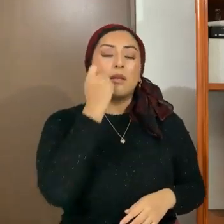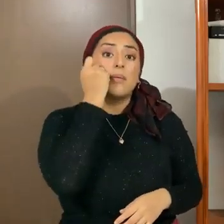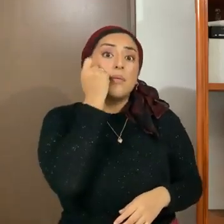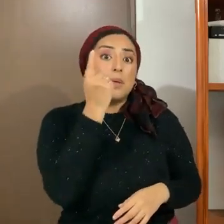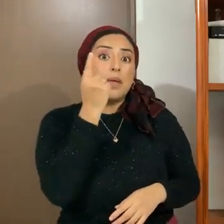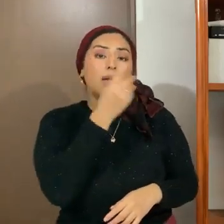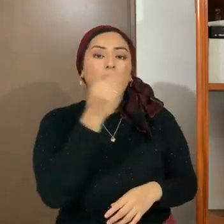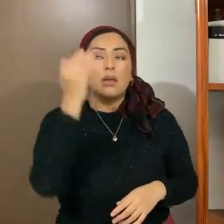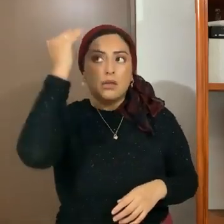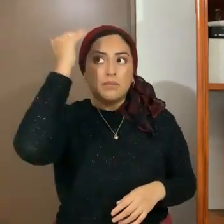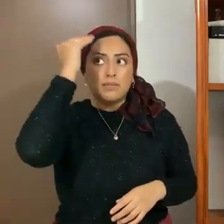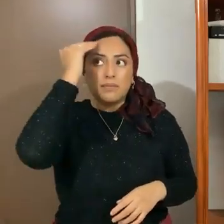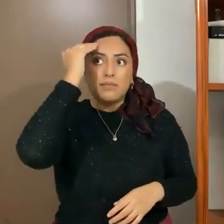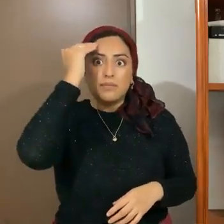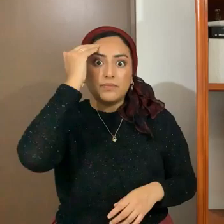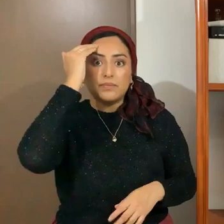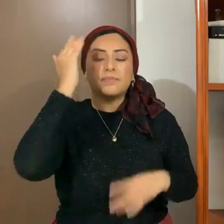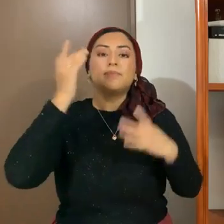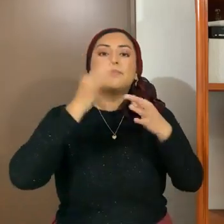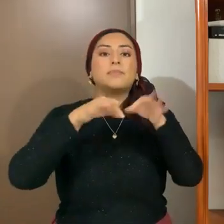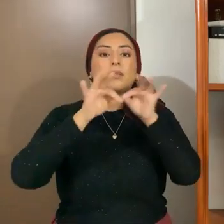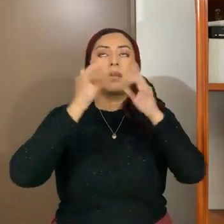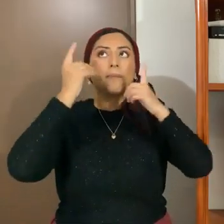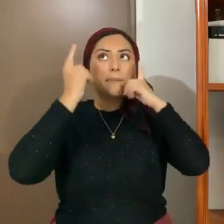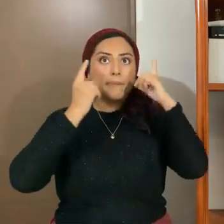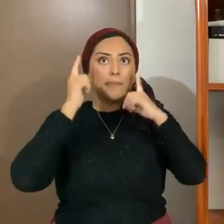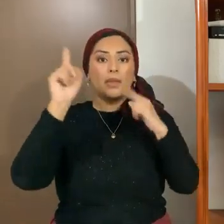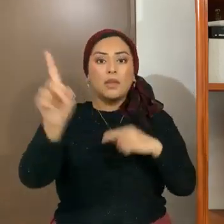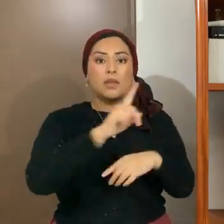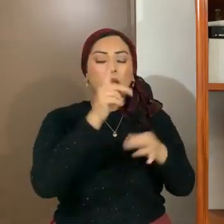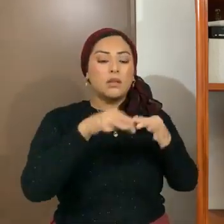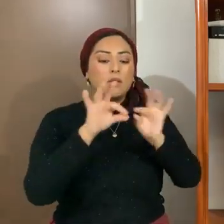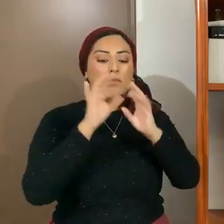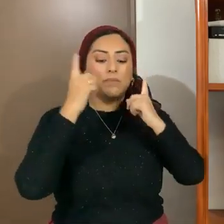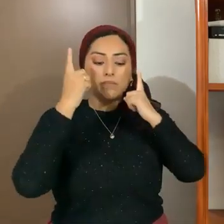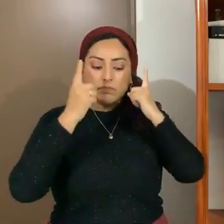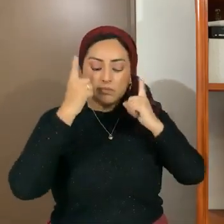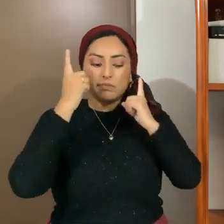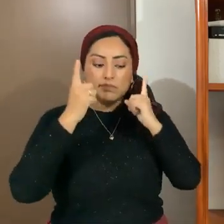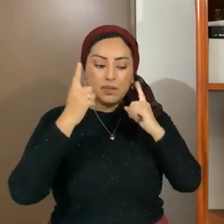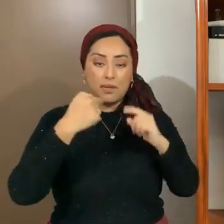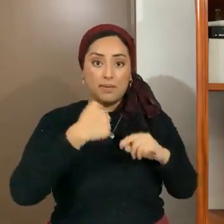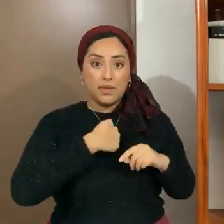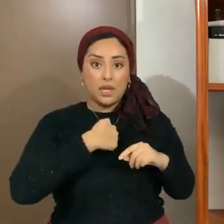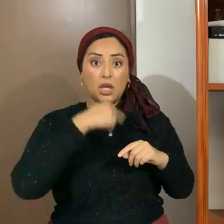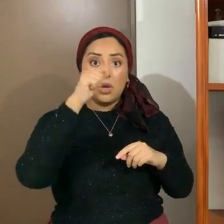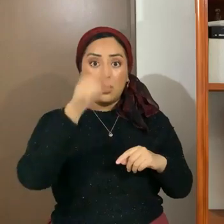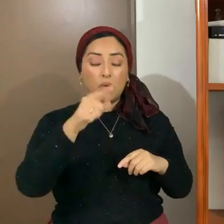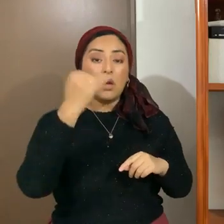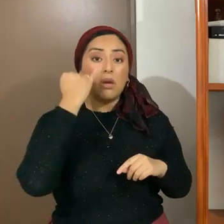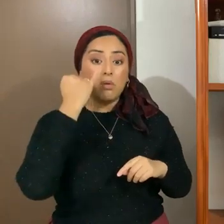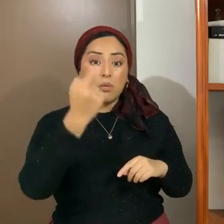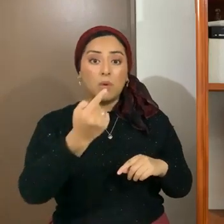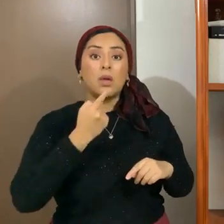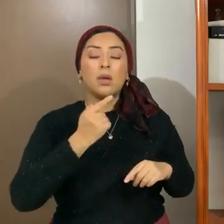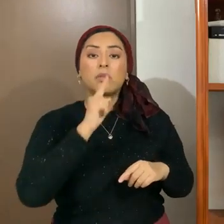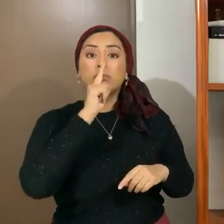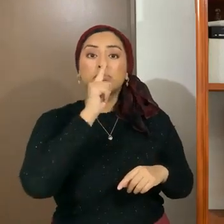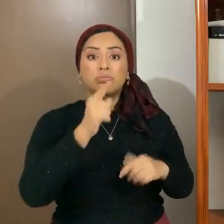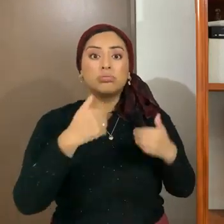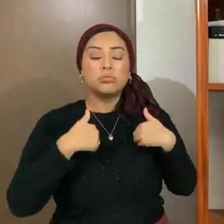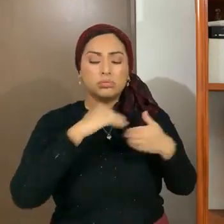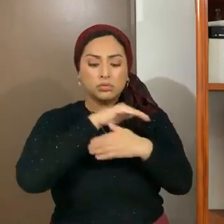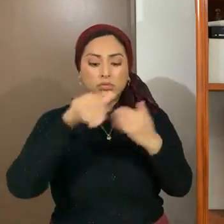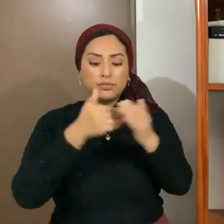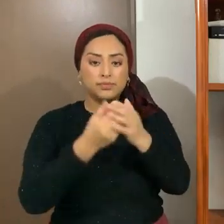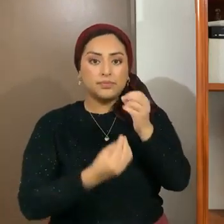ser conscientes, reflexionar cada uno de ustedes, yo, si realmente tenemos todos los